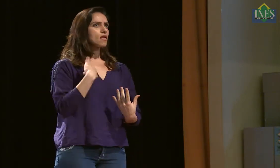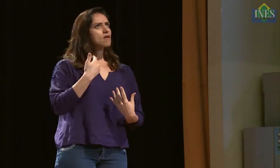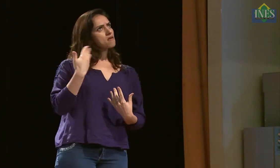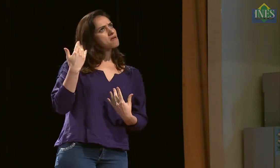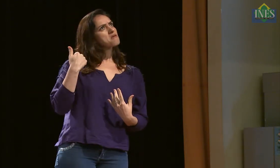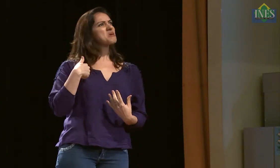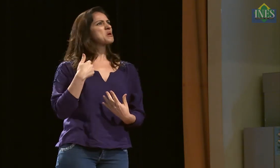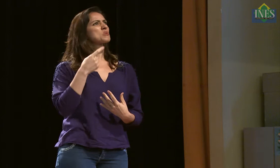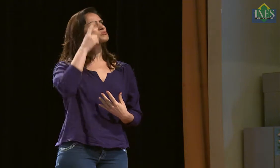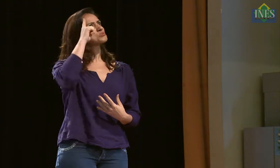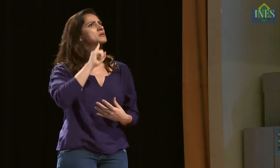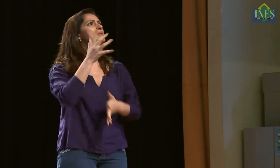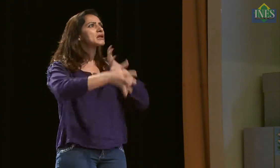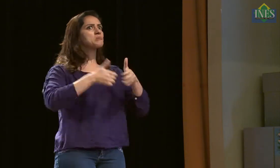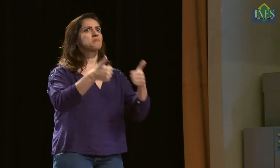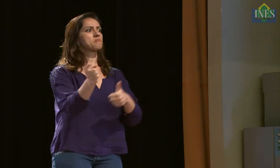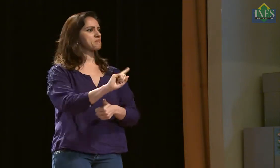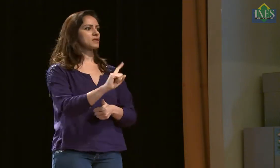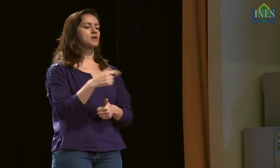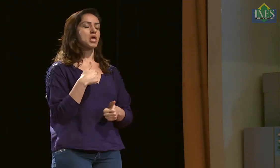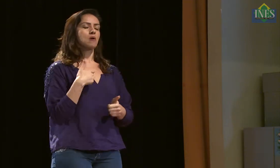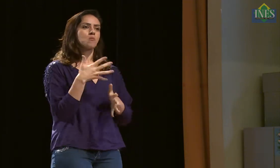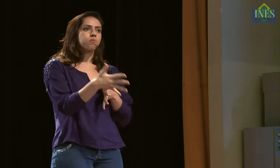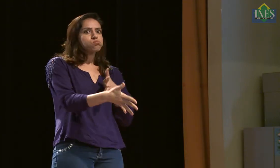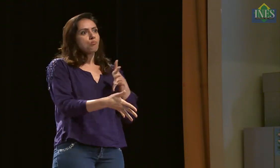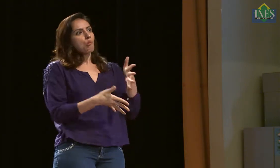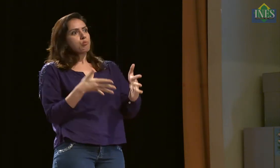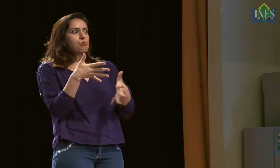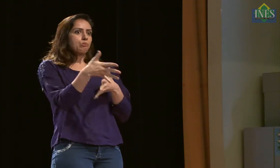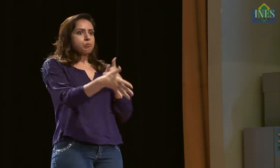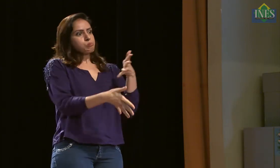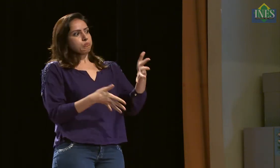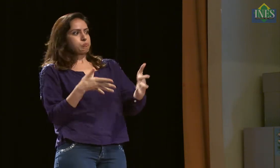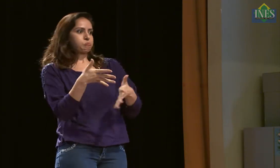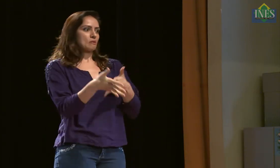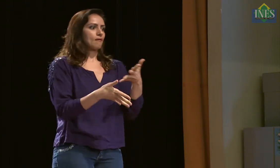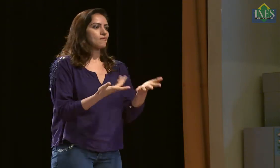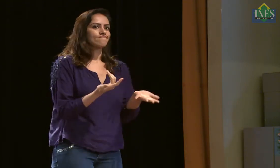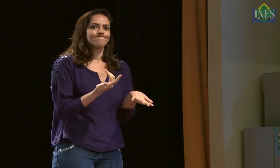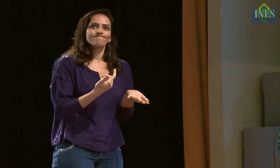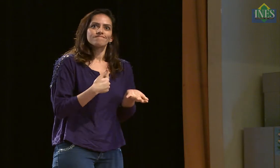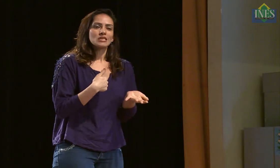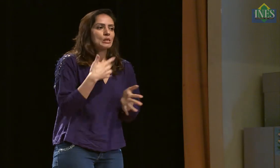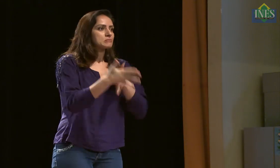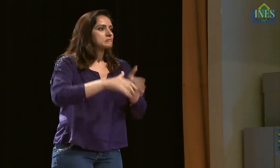crianças me ensinavam. Eu não sabia como que era a língua de sinais, eu não me comunicava muito bem, eu tinha uma comunicação meia falha, né,